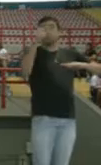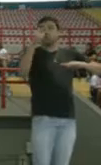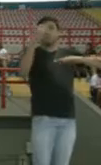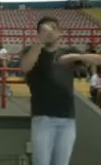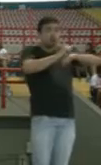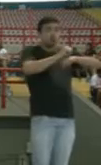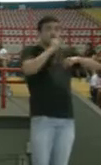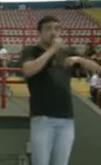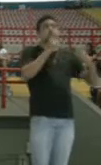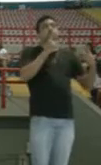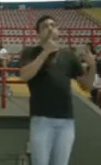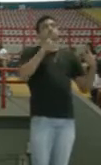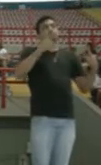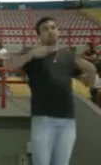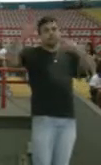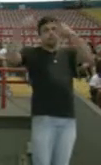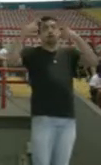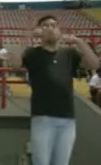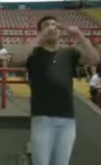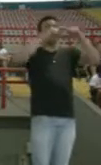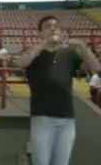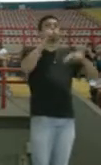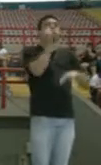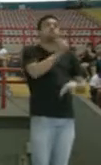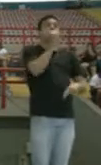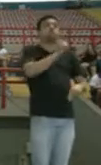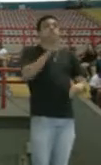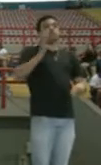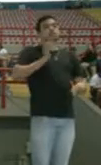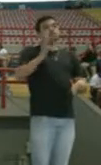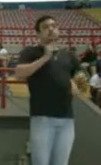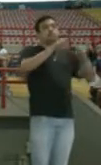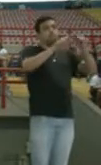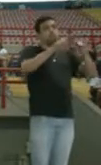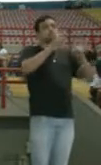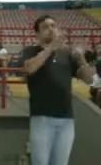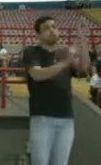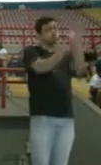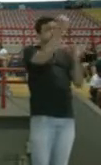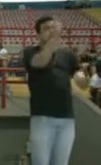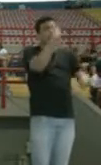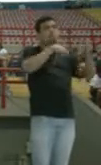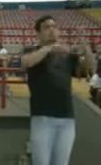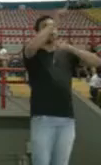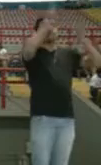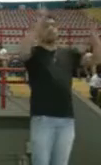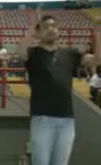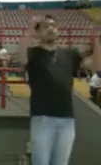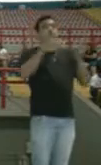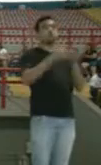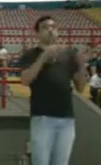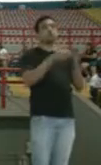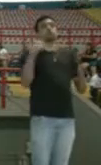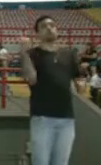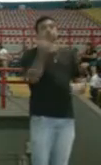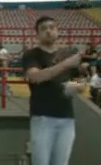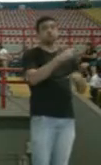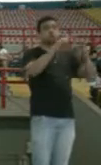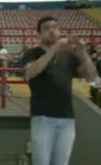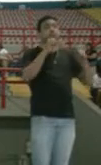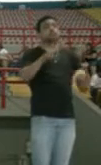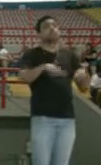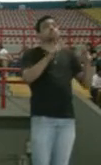ela. A Inglaterra ficou riquíssima. É desse dinheiro que ela vai montar a Revolução Industrial, nosso último tema. Então